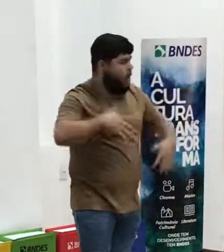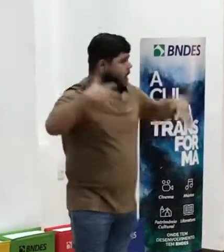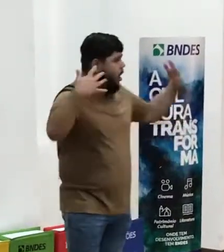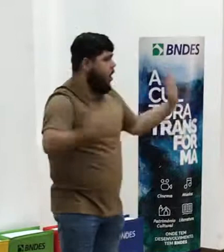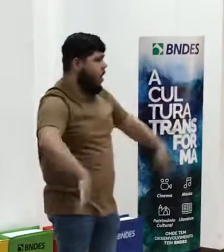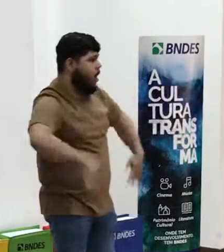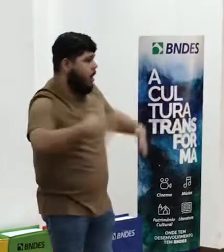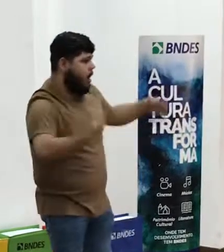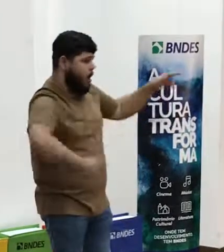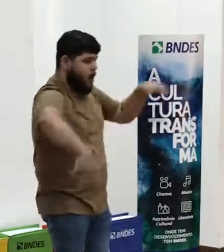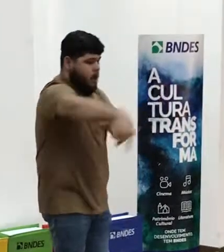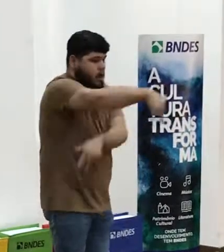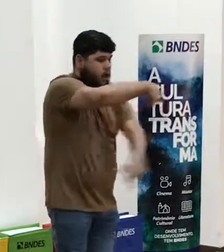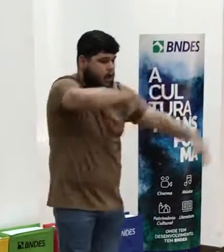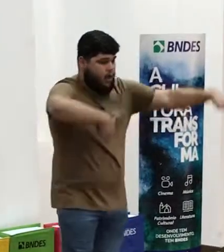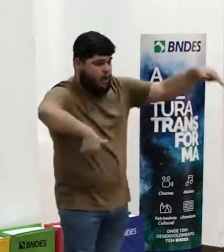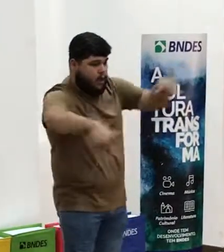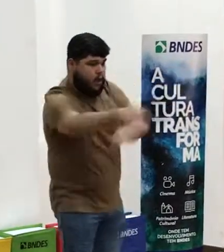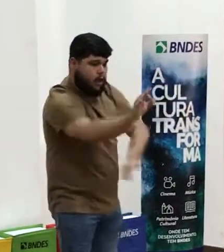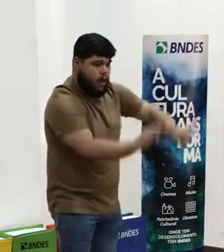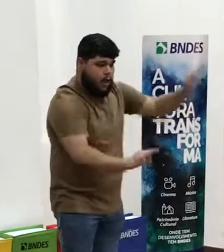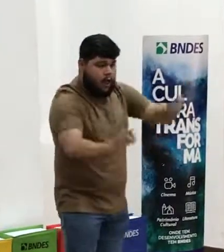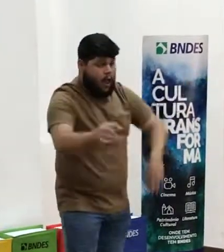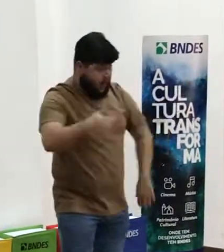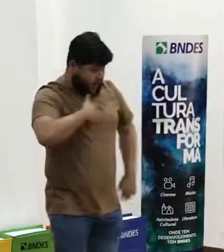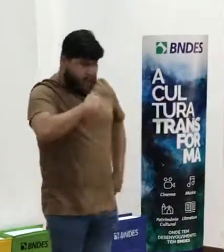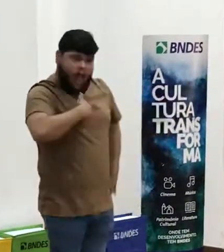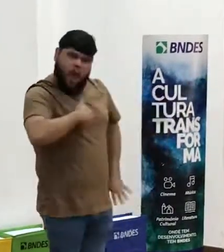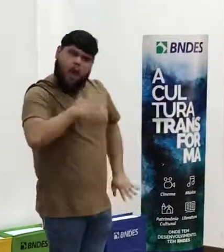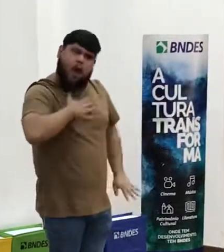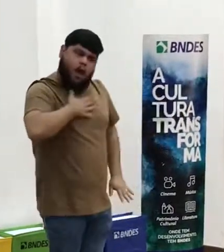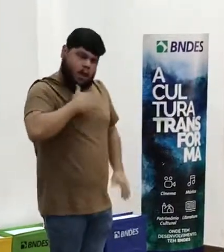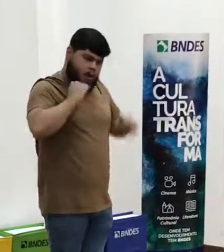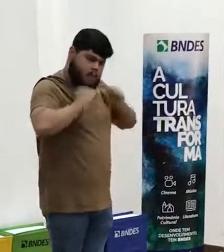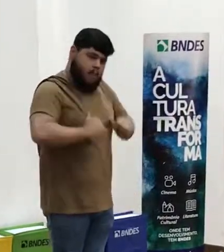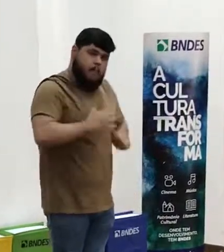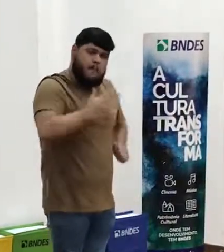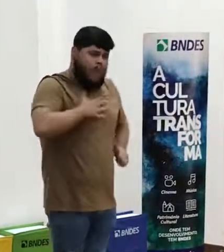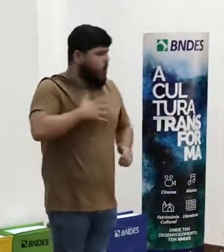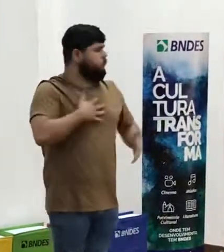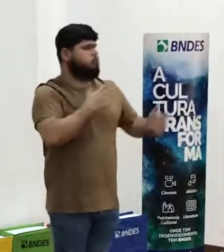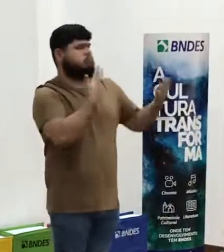que Deus nos acudiu. Isabela resolveu fazer a sua mala sem a ajuda de ninguém.